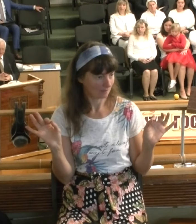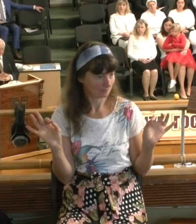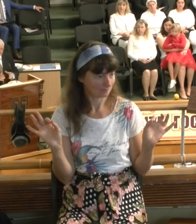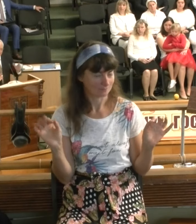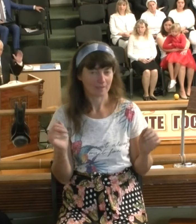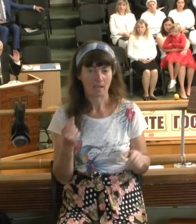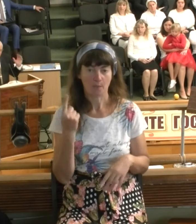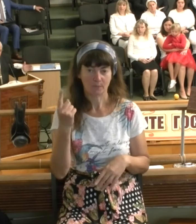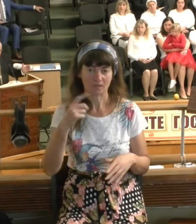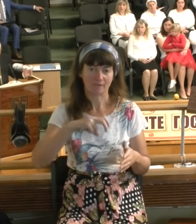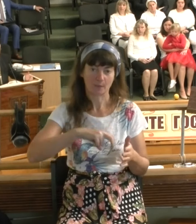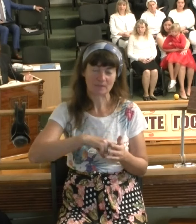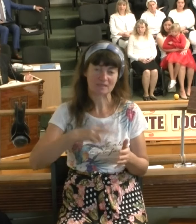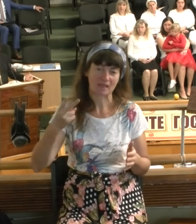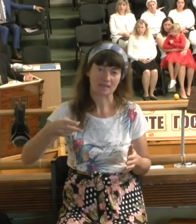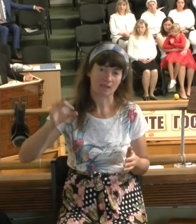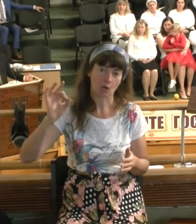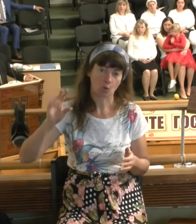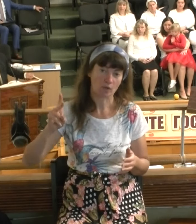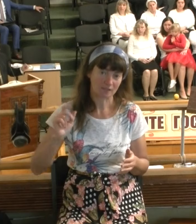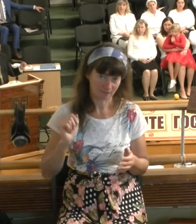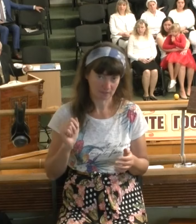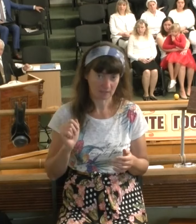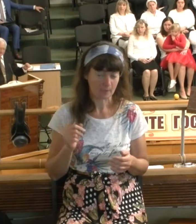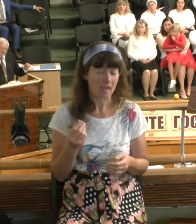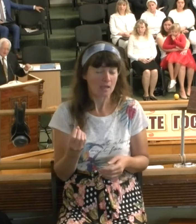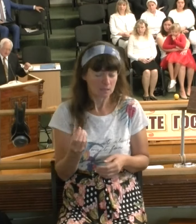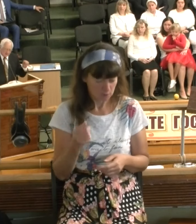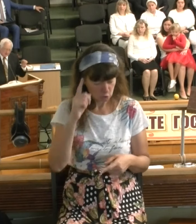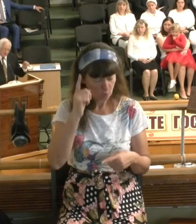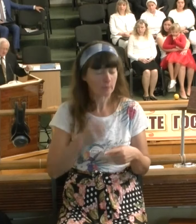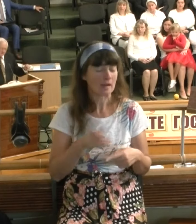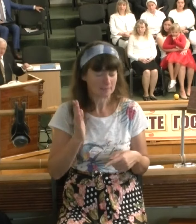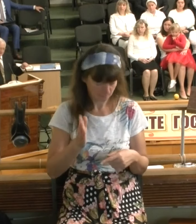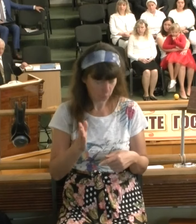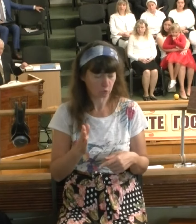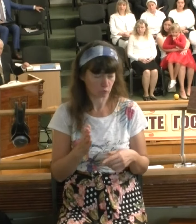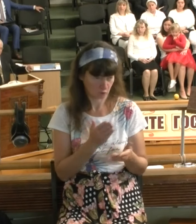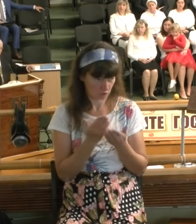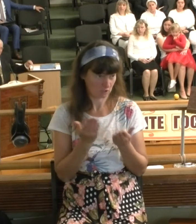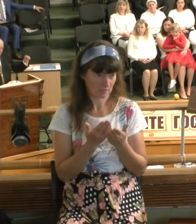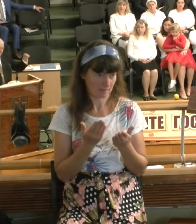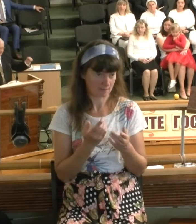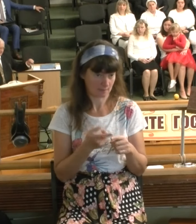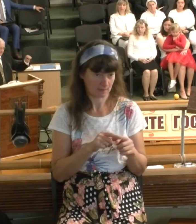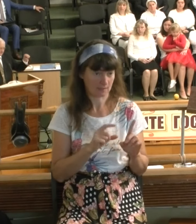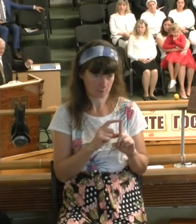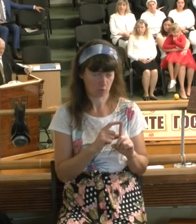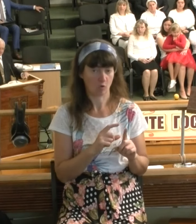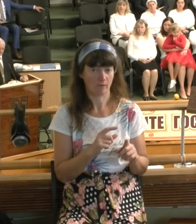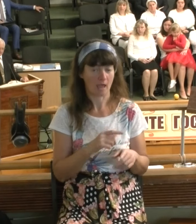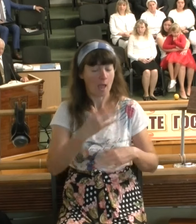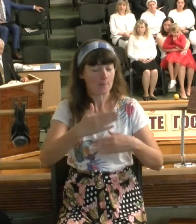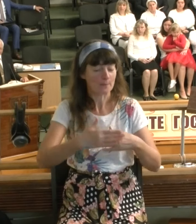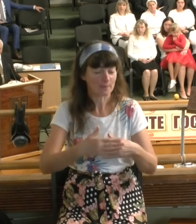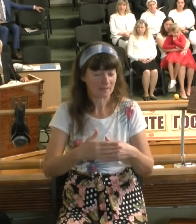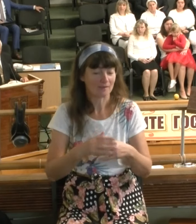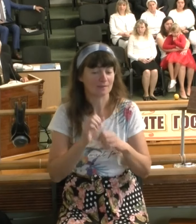Коринфянам, братья будут сегодня читать еще. Кто будет читать это слово перед молитвой над